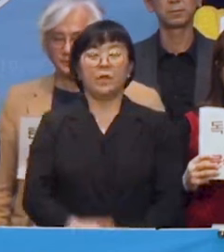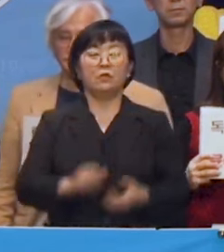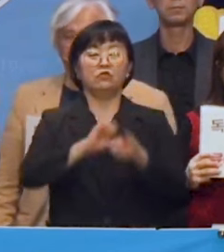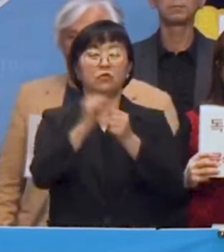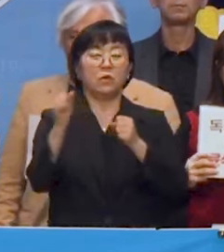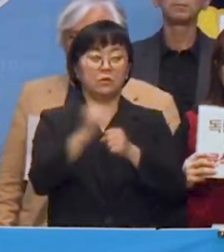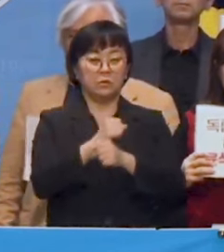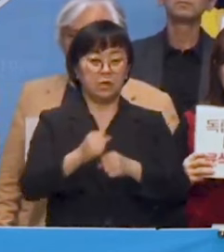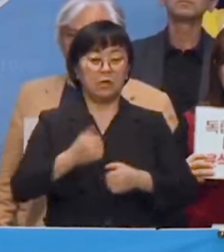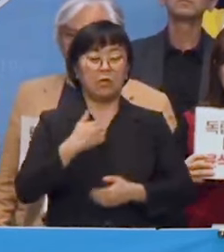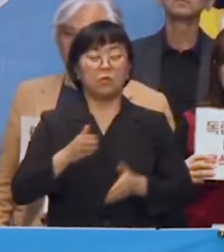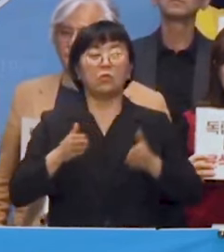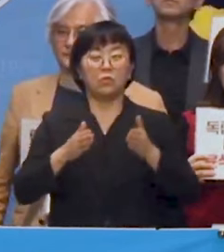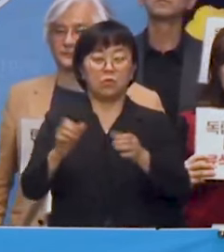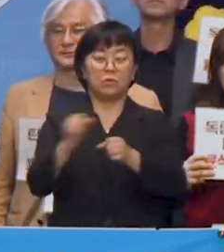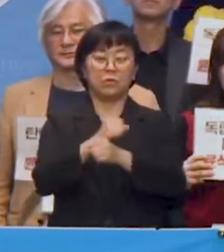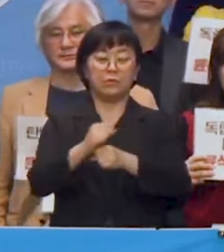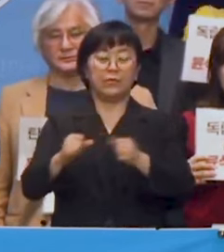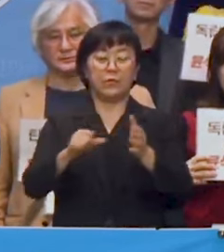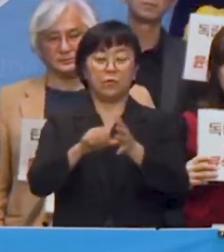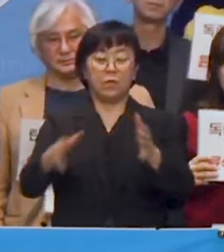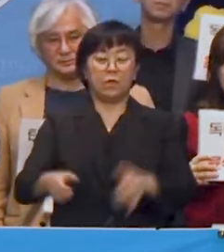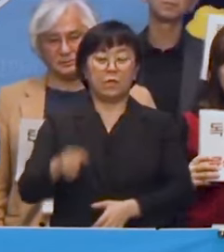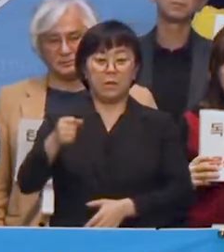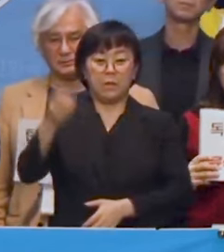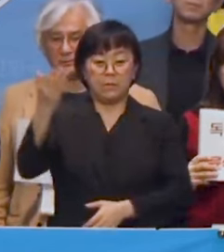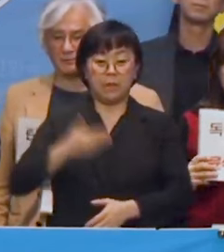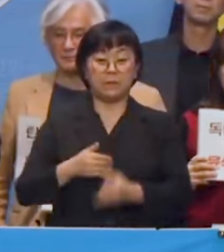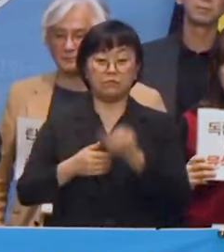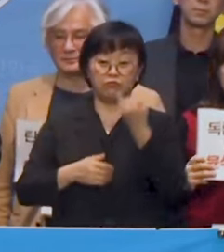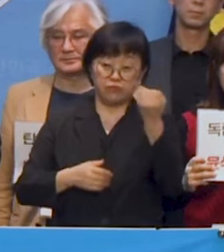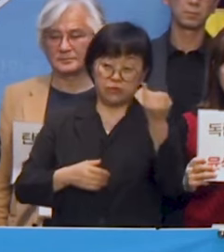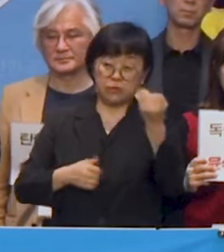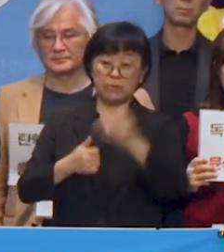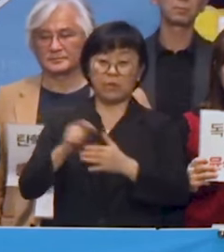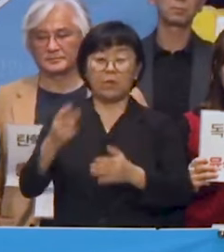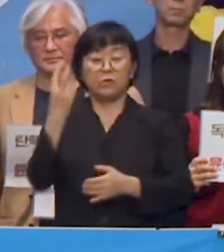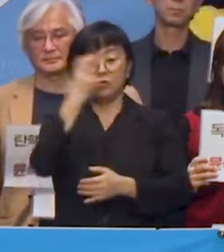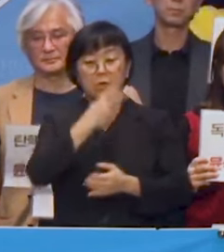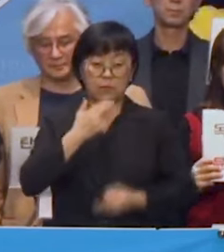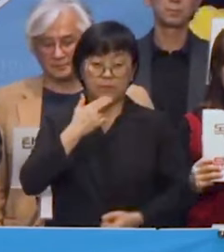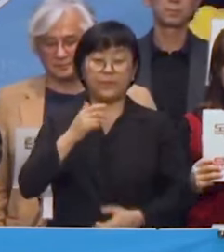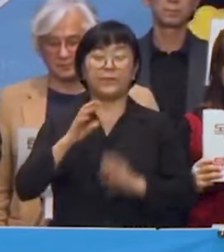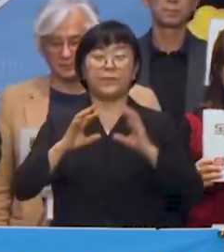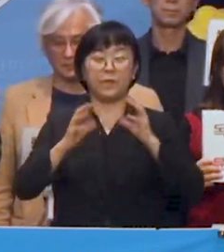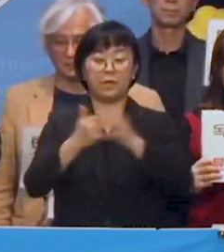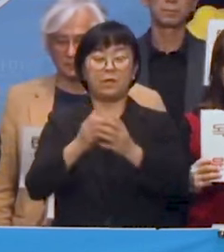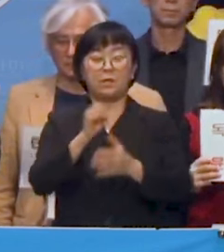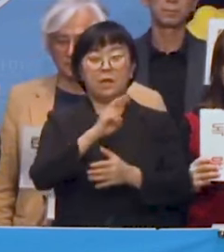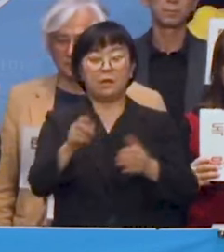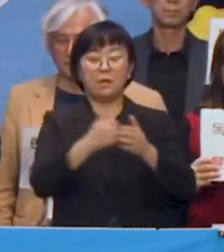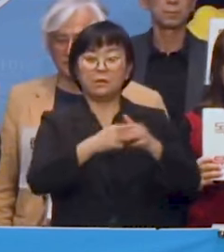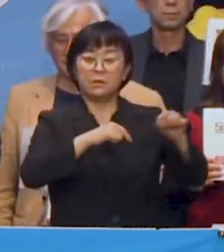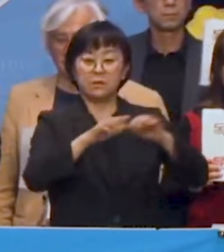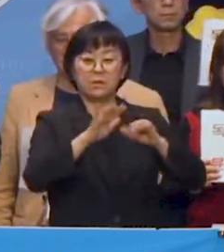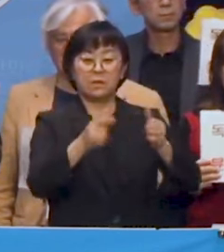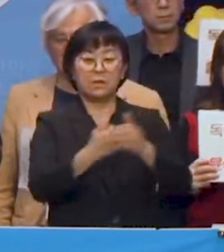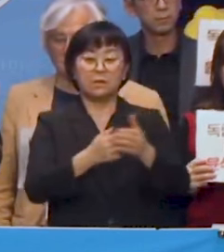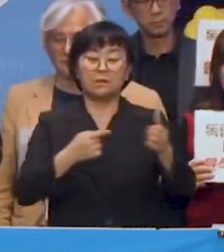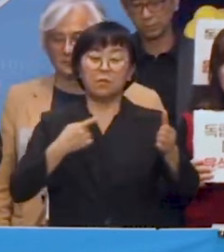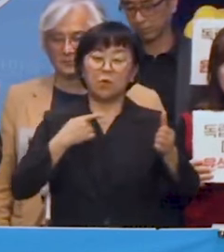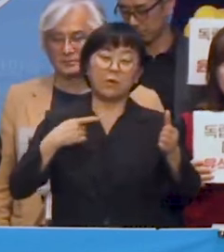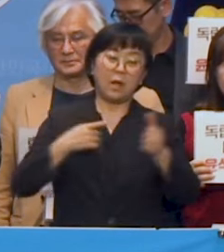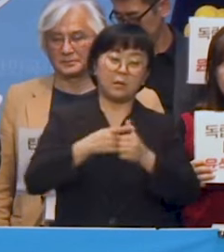조작, 고속도로 조작, 명품백을 받은 대통령 부인이라는 자를 수사 한번 안 하는 나라, 야당 유력 정치인의 목이 칼에